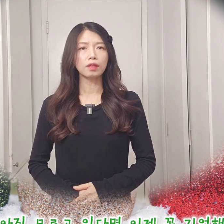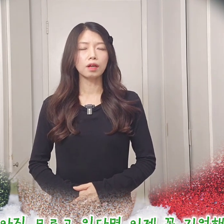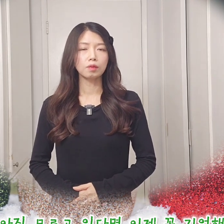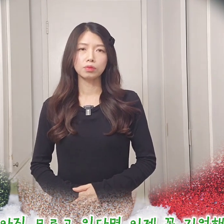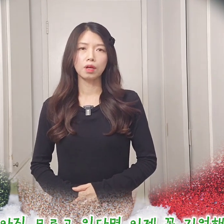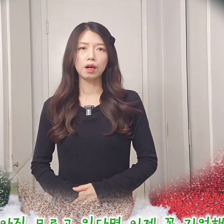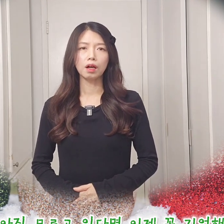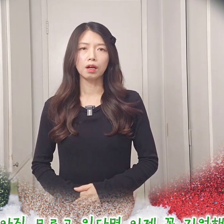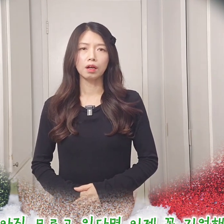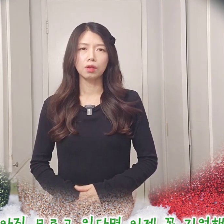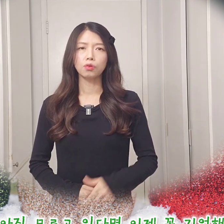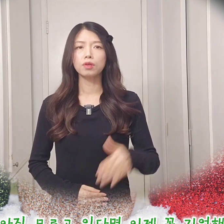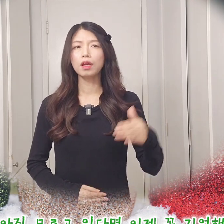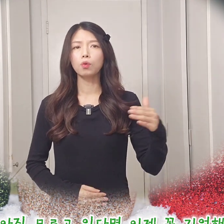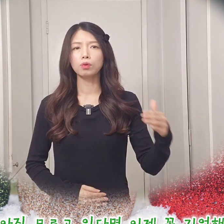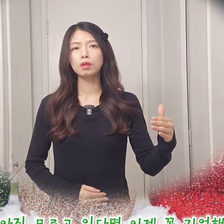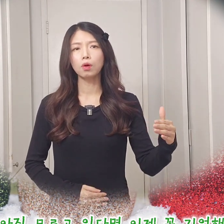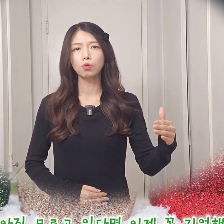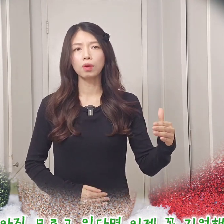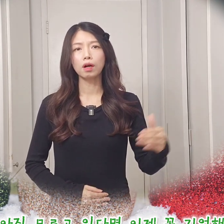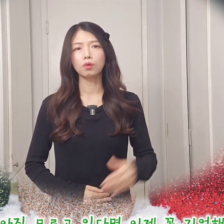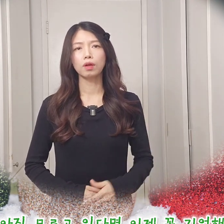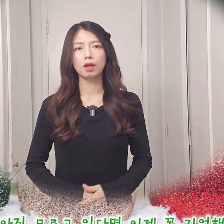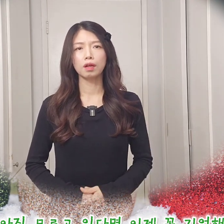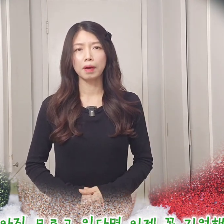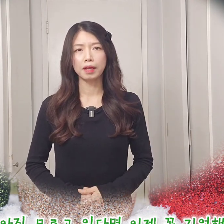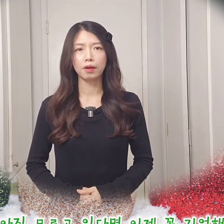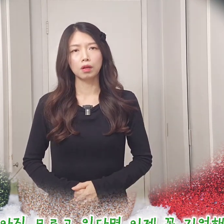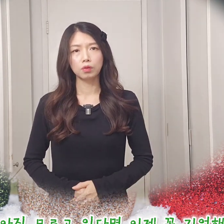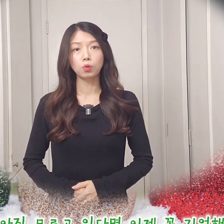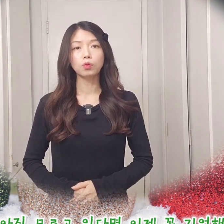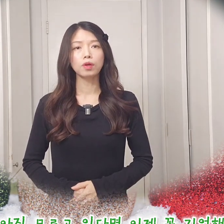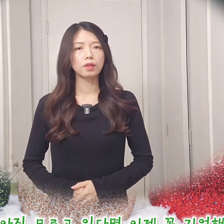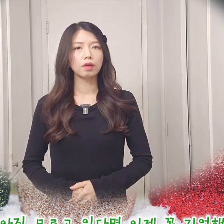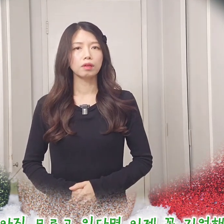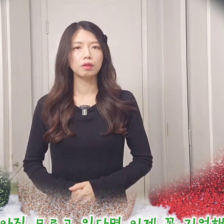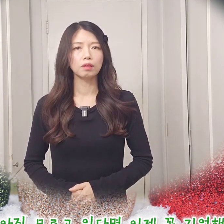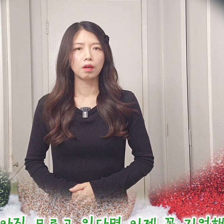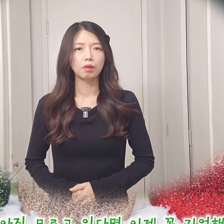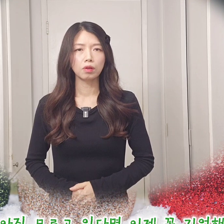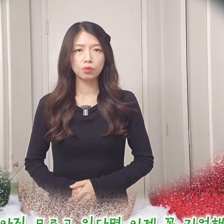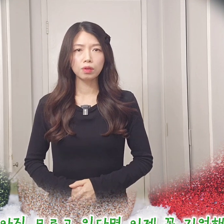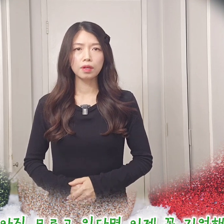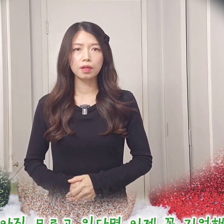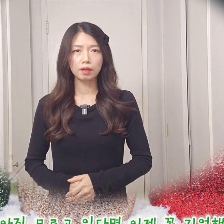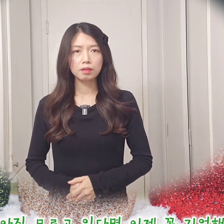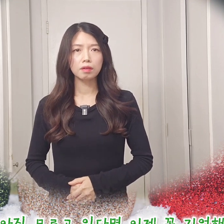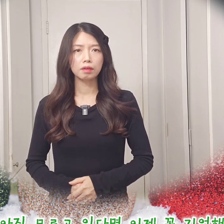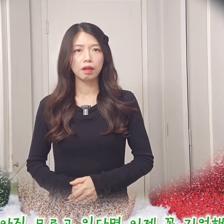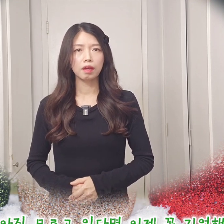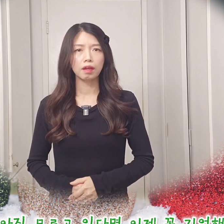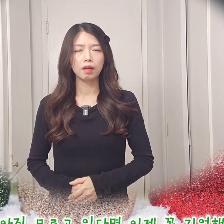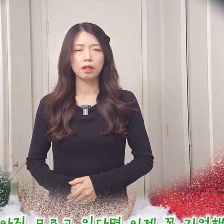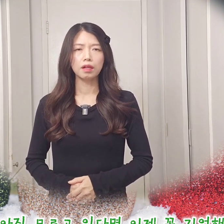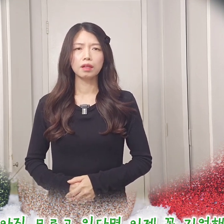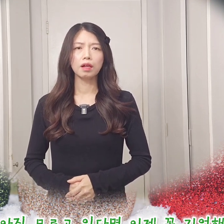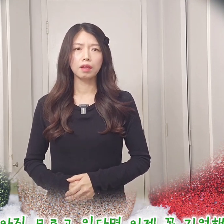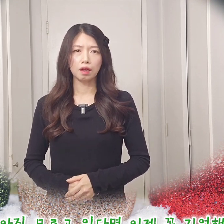형용사나 부사가 뒤에 오는 경우가 되게 많아요. 저도 예전에는 그렇게 수어 찬양을 했을 때 1:1